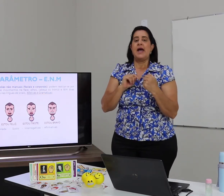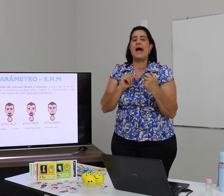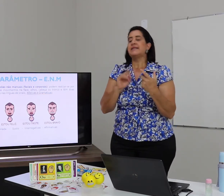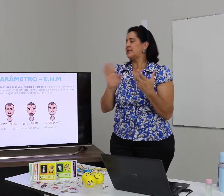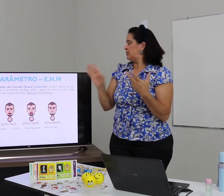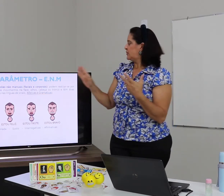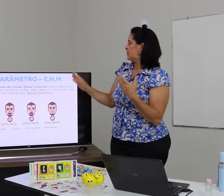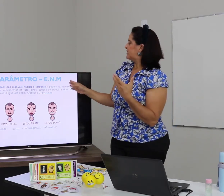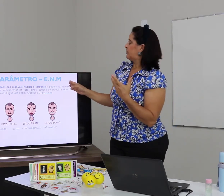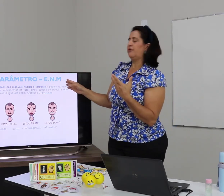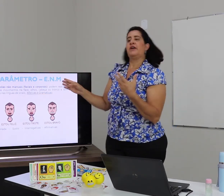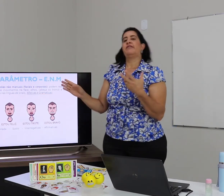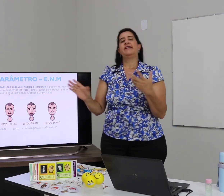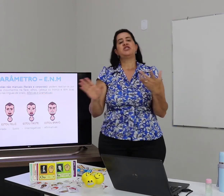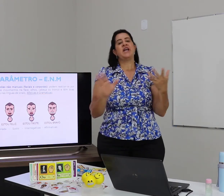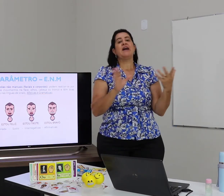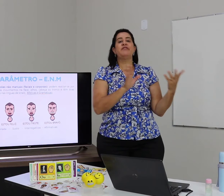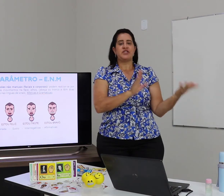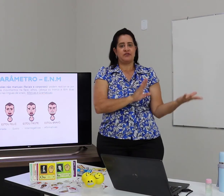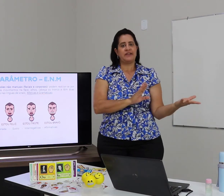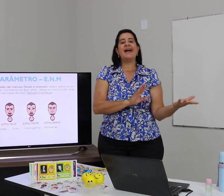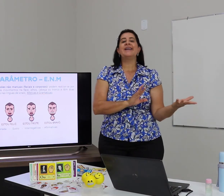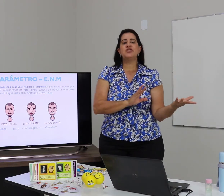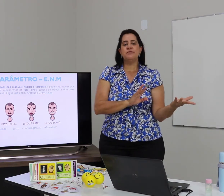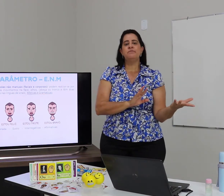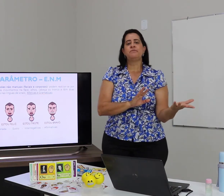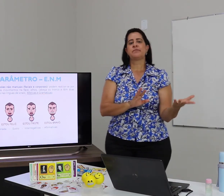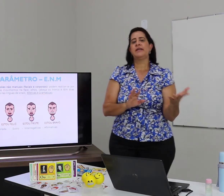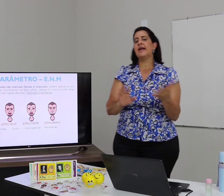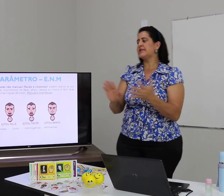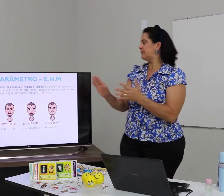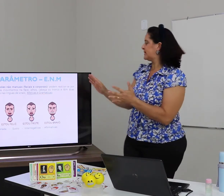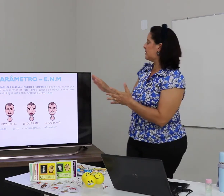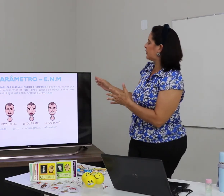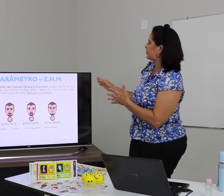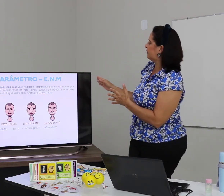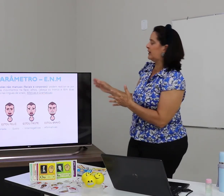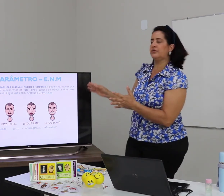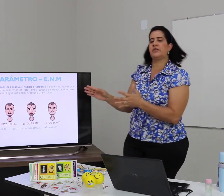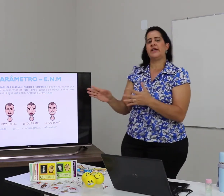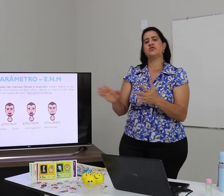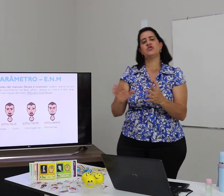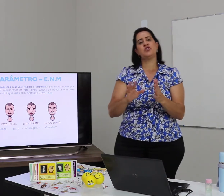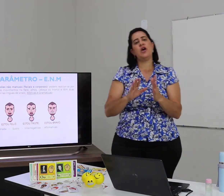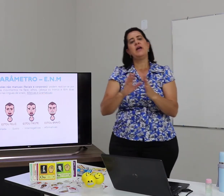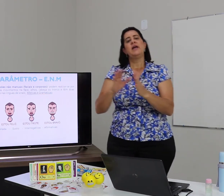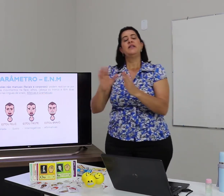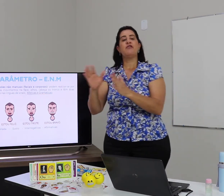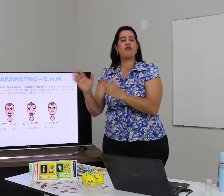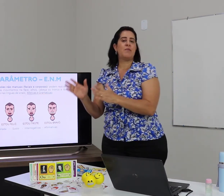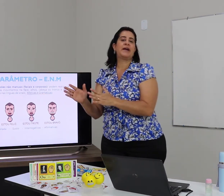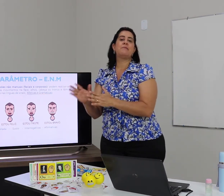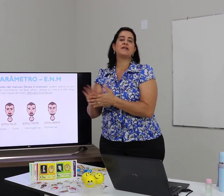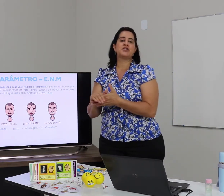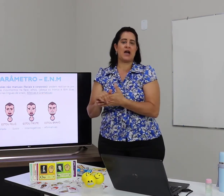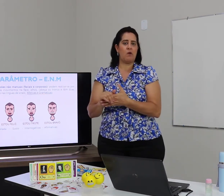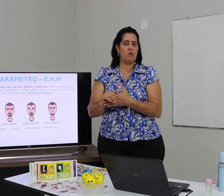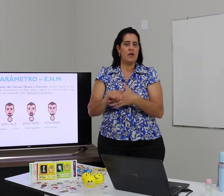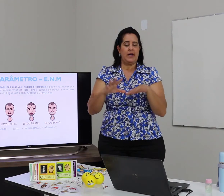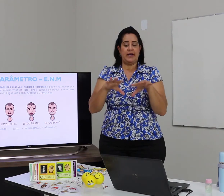As expressões que eu vou refletir afetividade e a expressão que eu estou falando que é só na forma gramatical. Ele